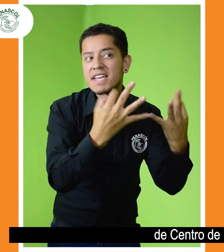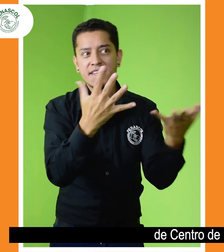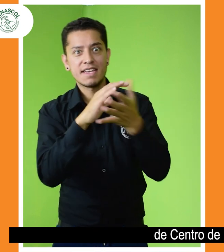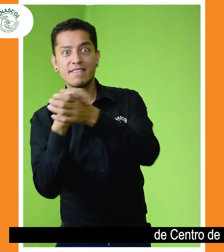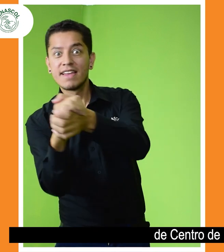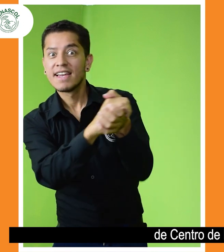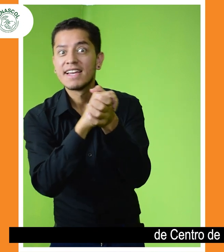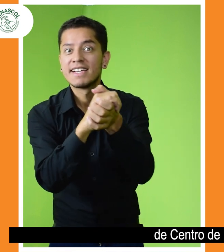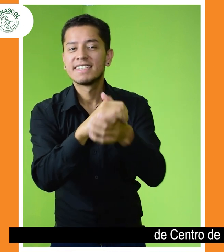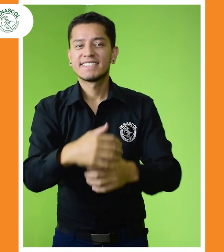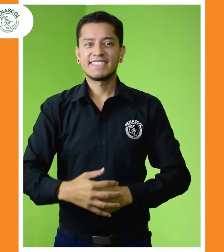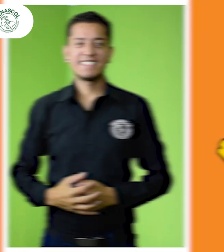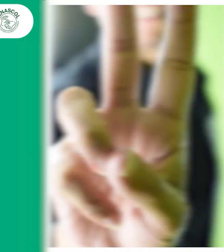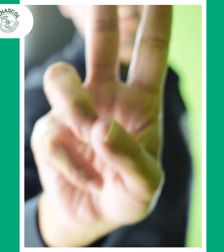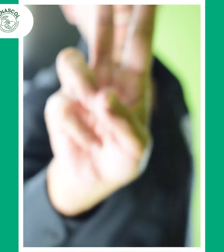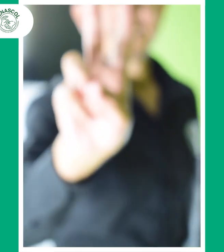Centro de Relevo.